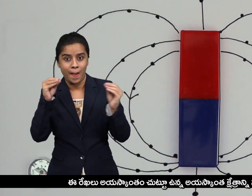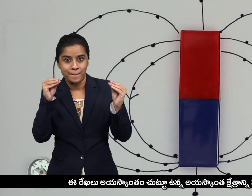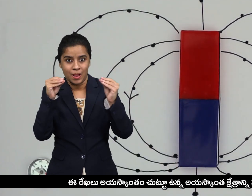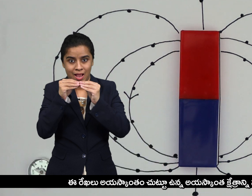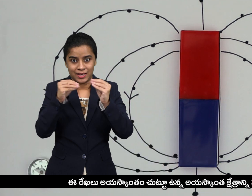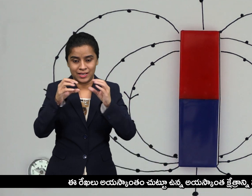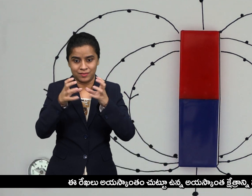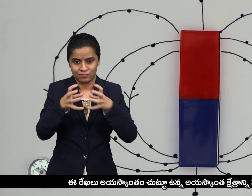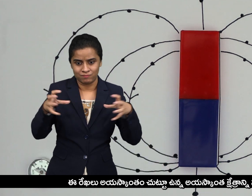క్షేత్రాన్ని సూచిస్తాయి.